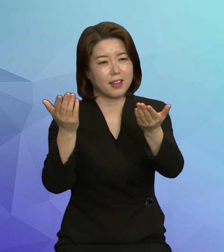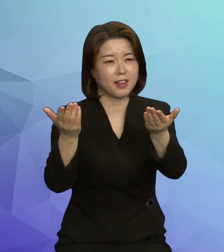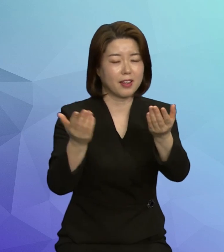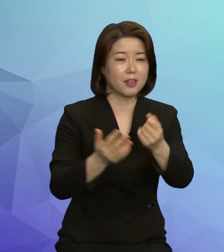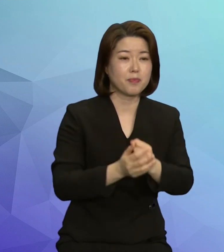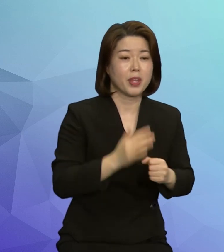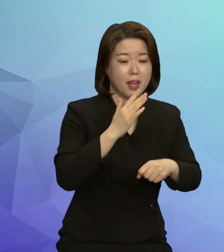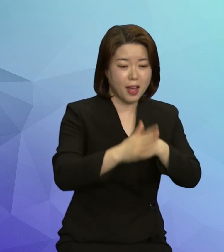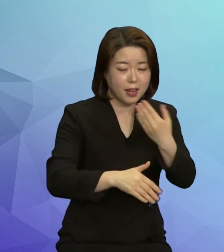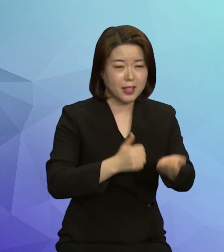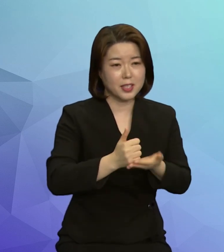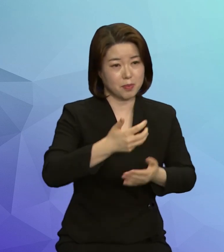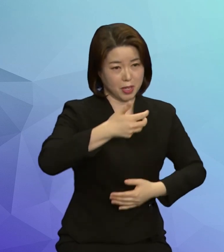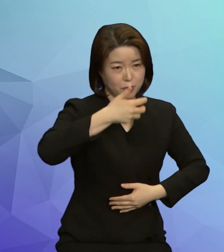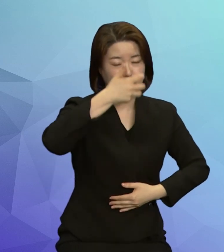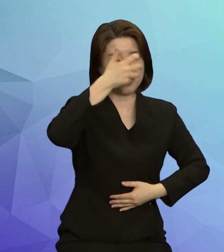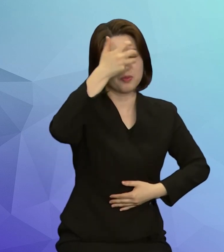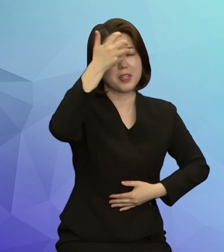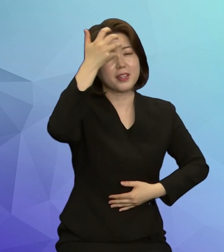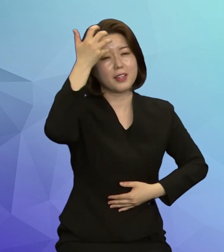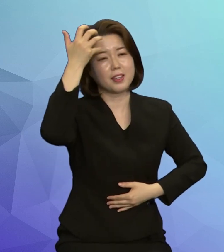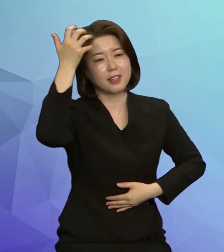기도합니다. 하나님의 꿈이